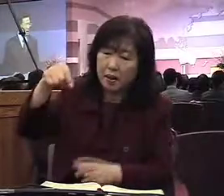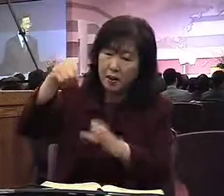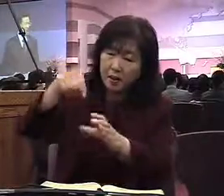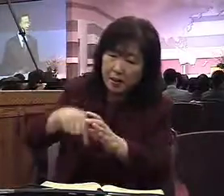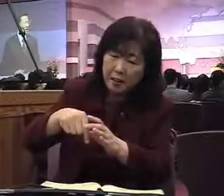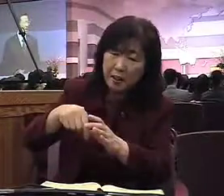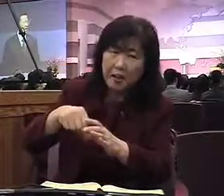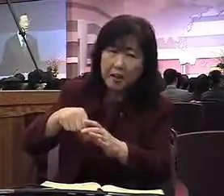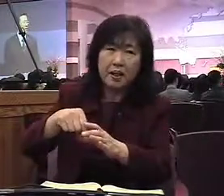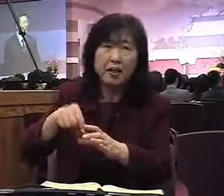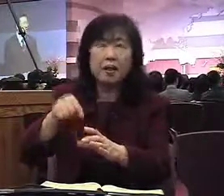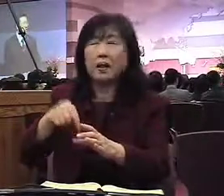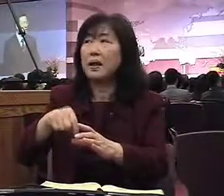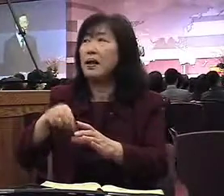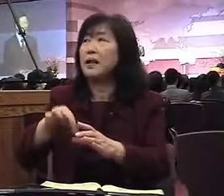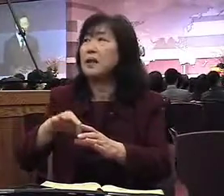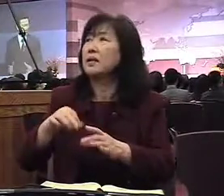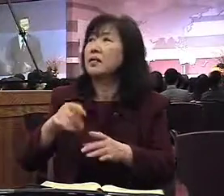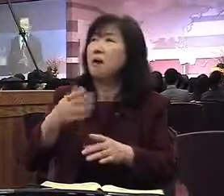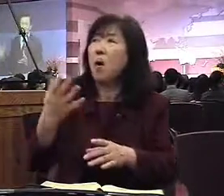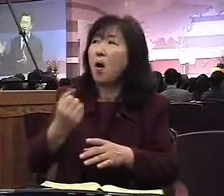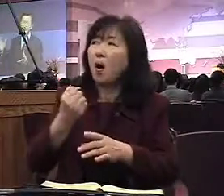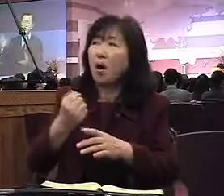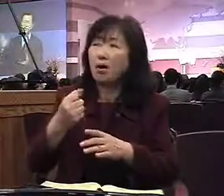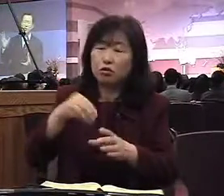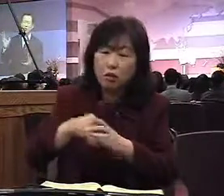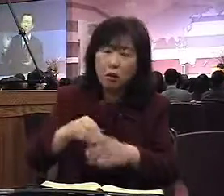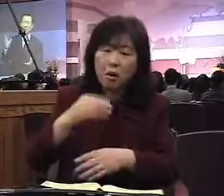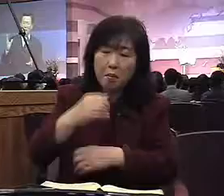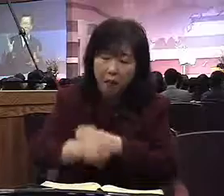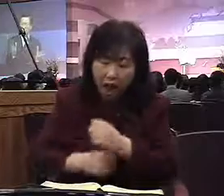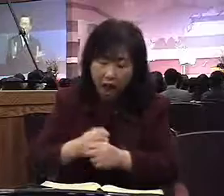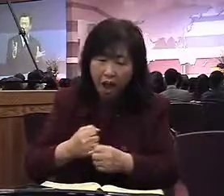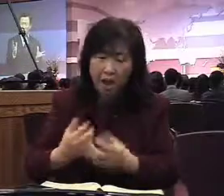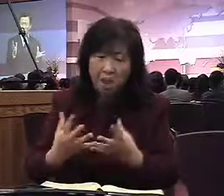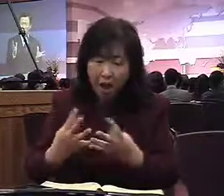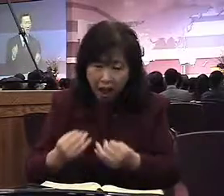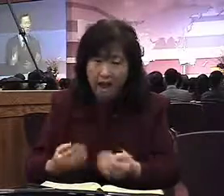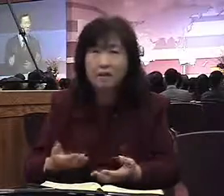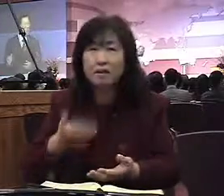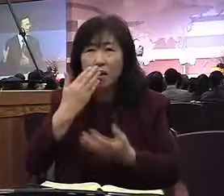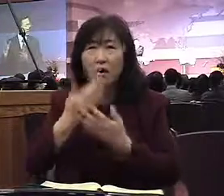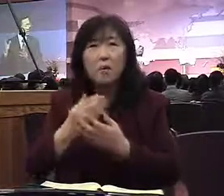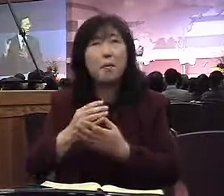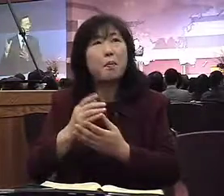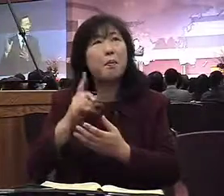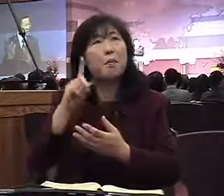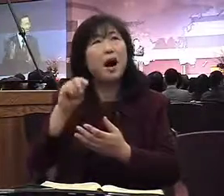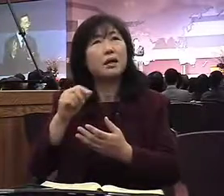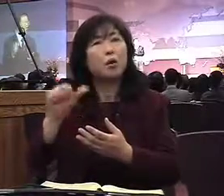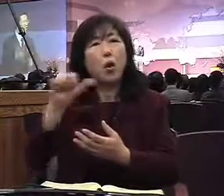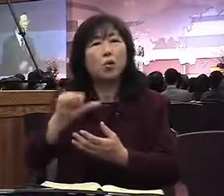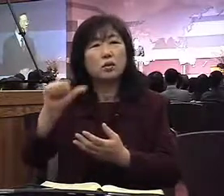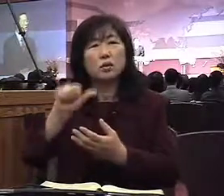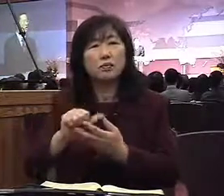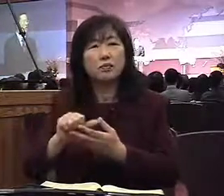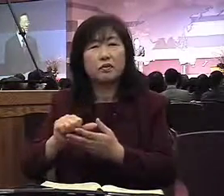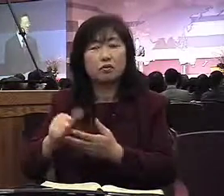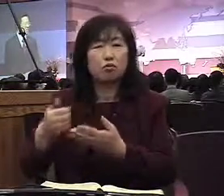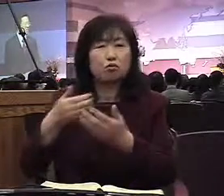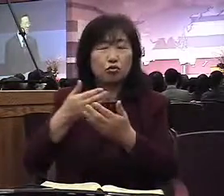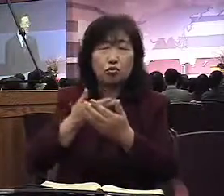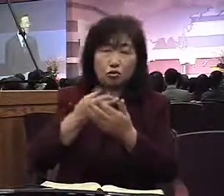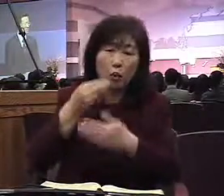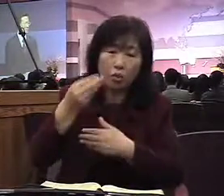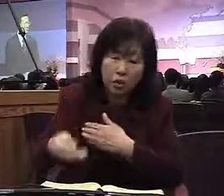녹차. 그러죠. 마음껏 드시고 15,000원. 아무튼 계속 감동이었어요. 나올